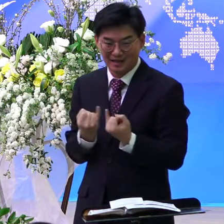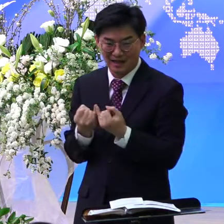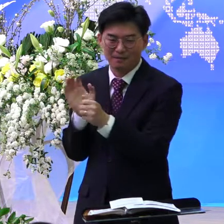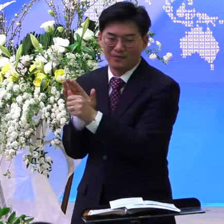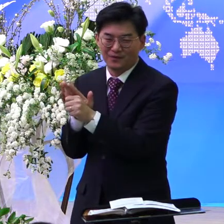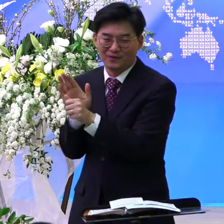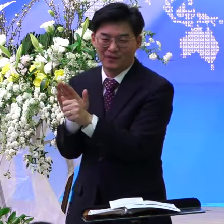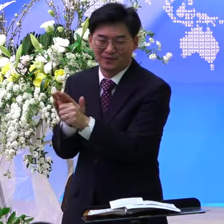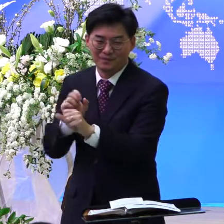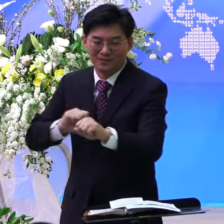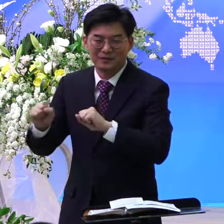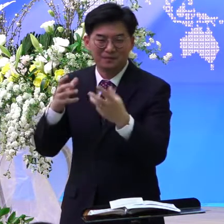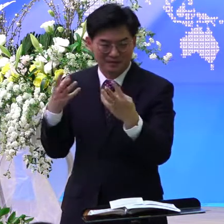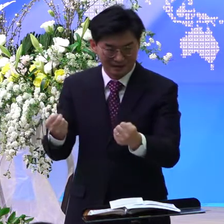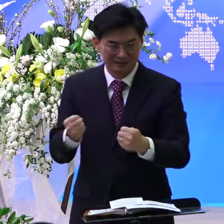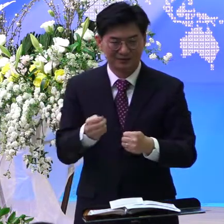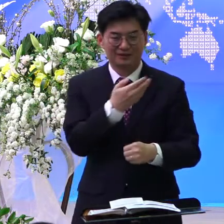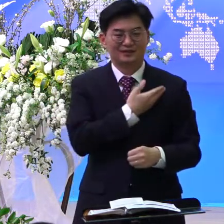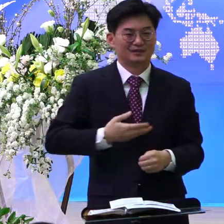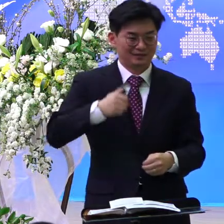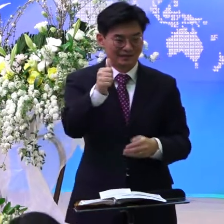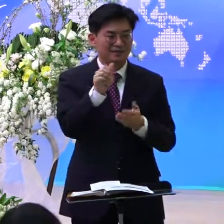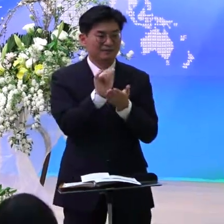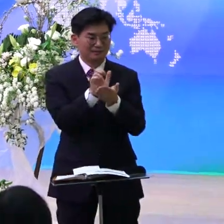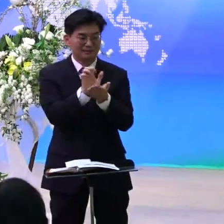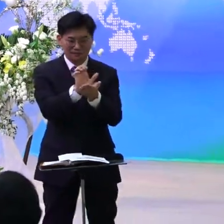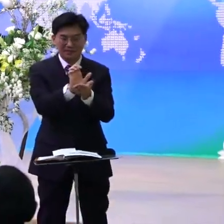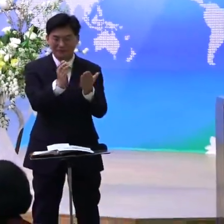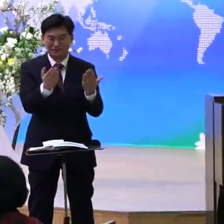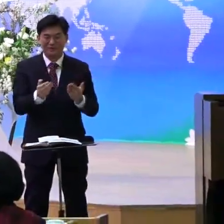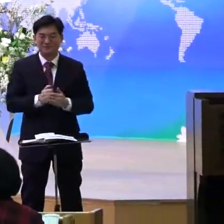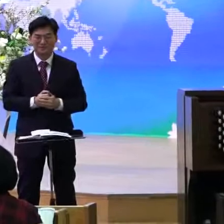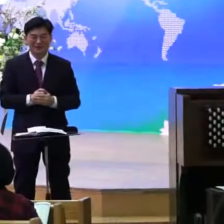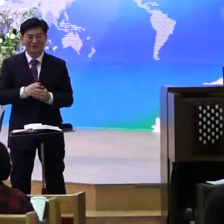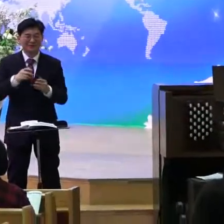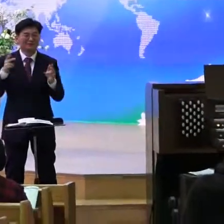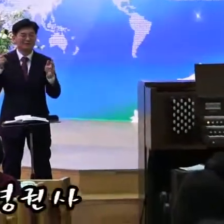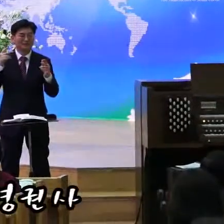한 주간 부활하신 예수님과 동행하며 승리하시기를 바랍니다.